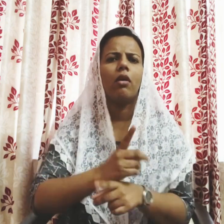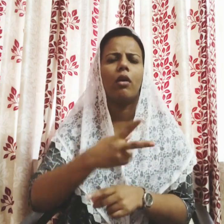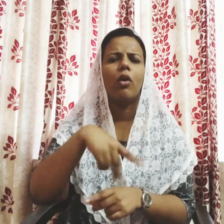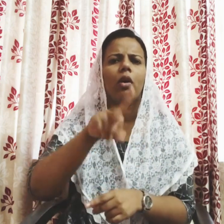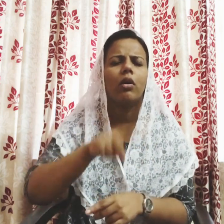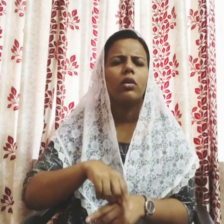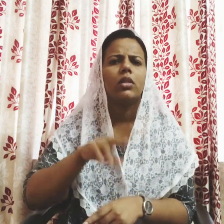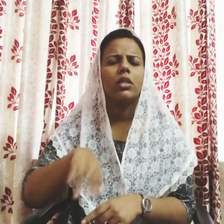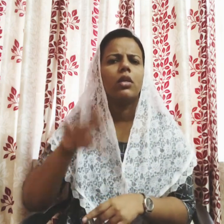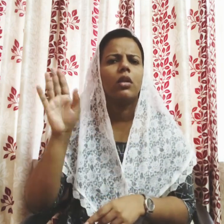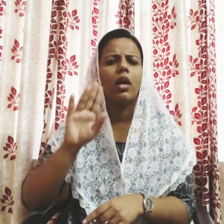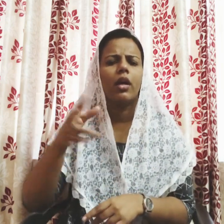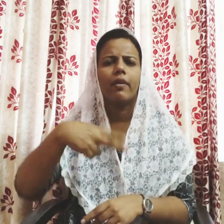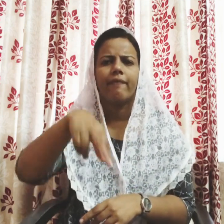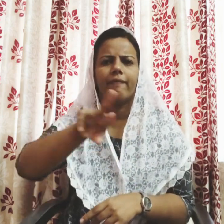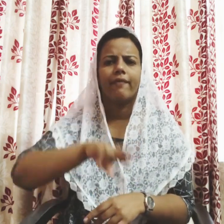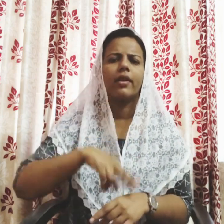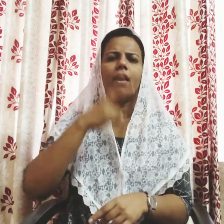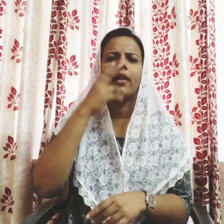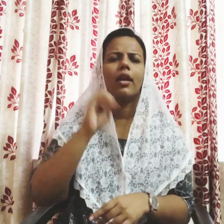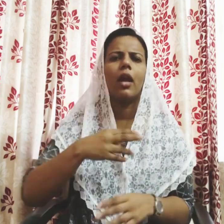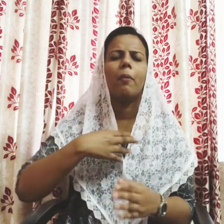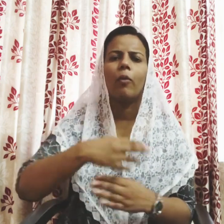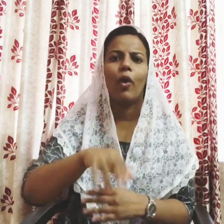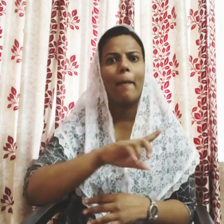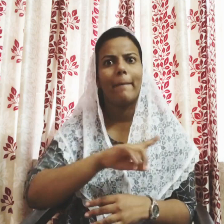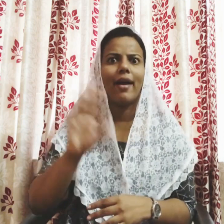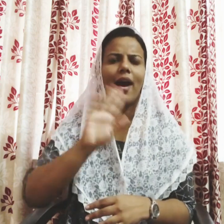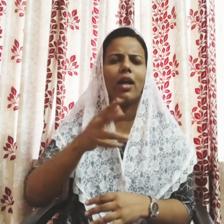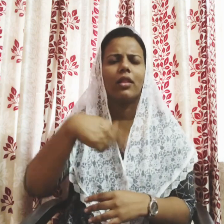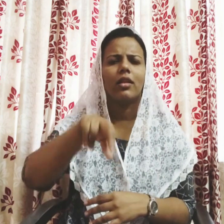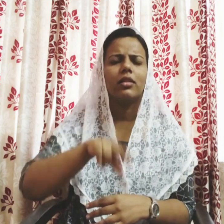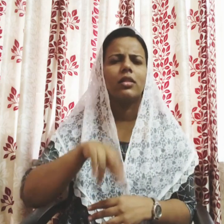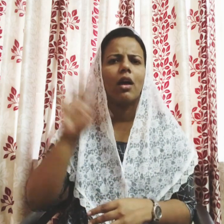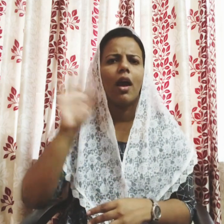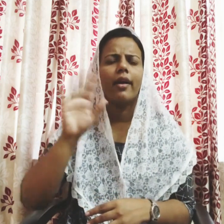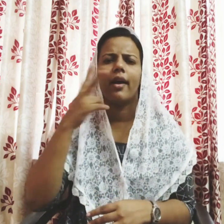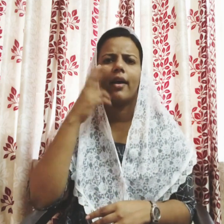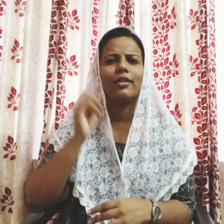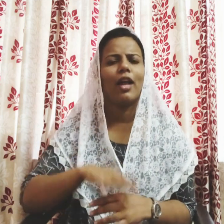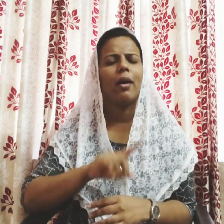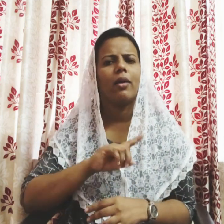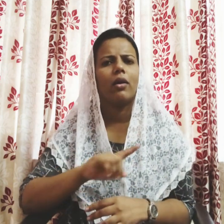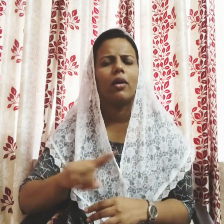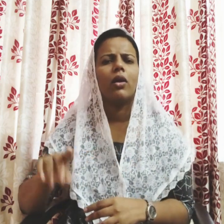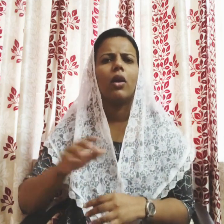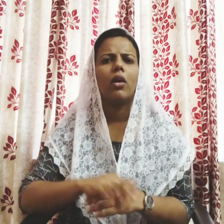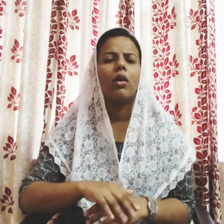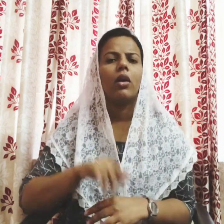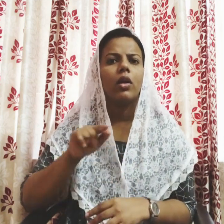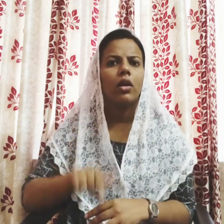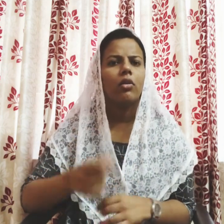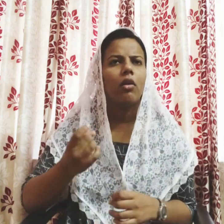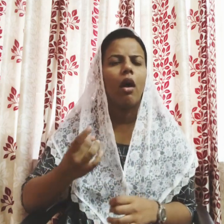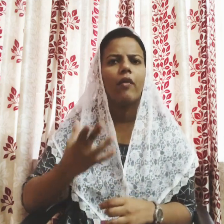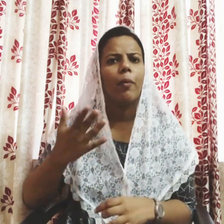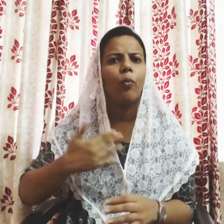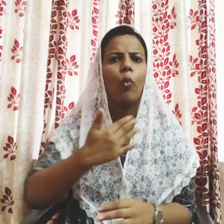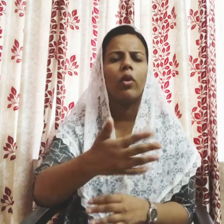വ്യക്തി മാത്രം ഈ സെക്യൂരിറ്റി ഇറങ്ങി വരുമ്പോഴും കയറിപ്പോകുമ്പോഴും സെക്യൂരിറ്റിയെ കൈ കാണിക്കും. അപ്പോൾ സെക്യൂരിറ്റി ഇങ്ങനെ ചിന്തിച്ചു, അയ്യോ നമ്മുടെ ആ സാർ ഇതുവരെ